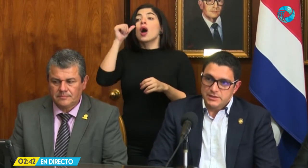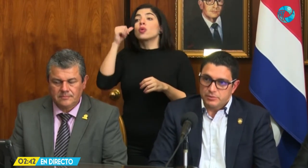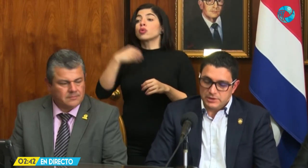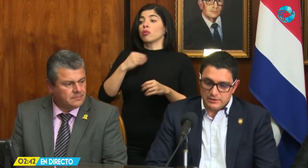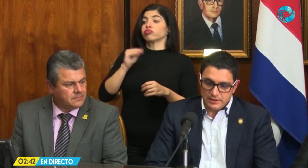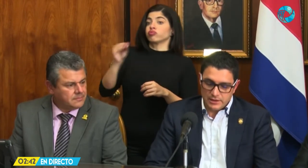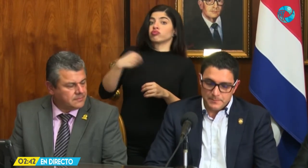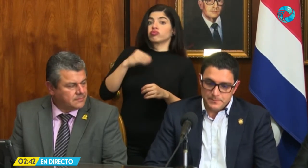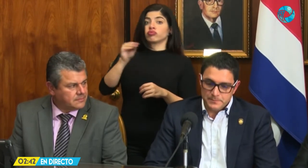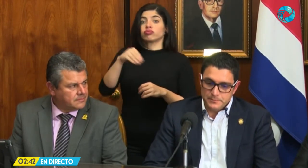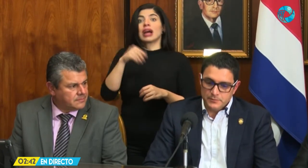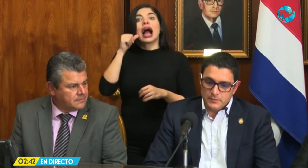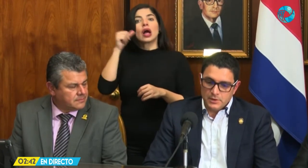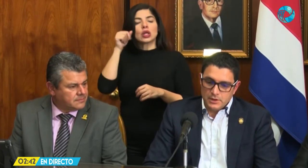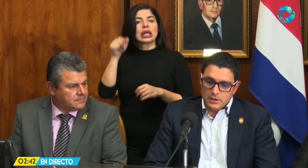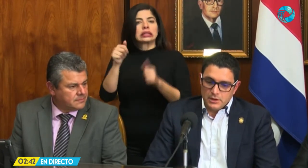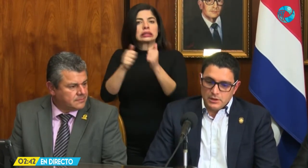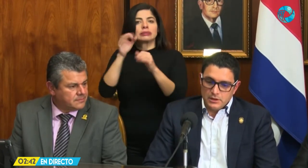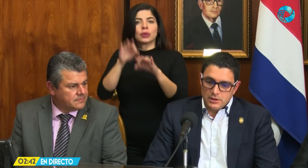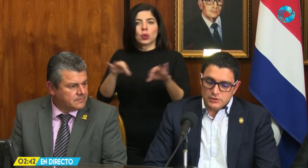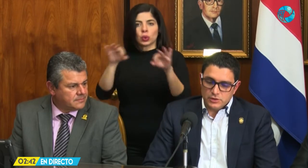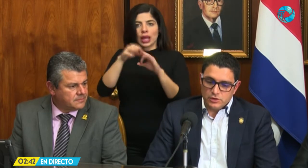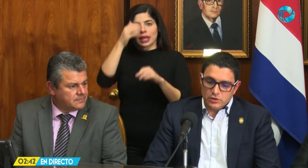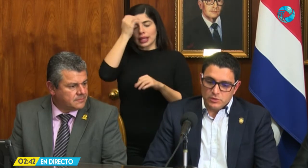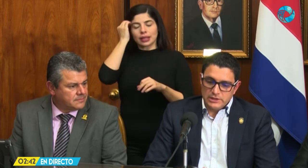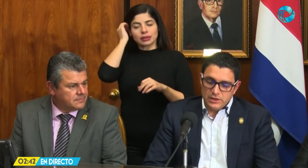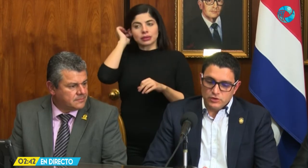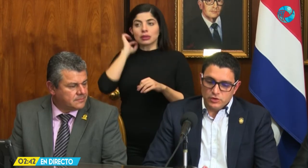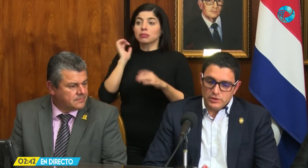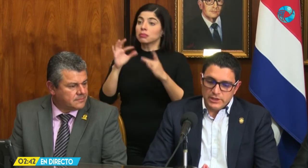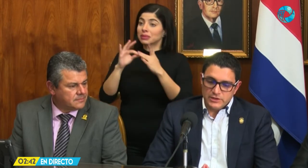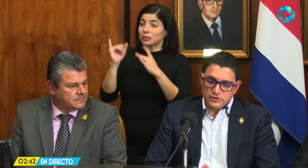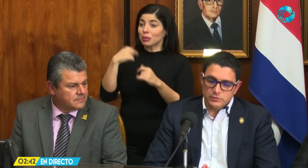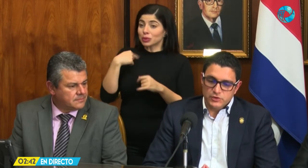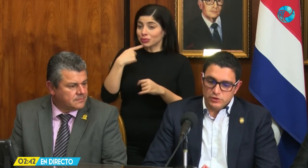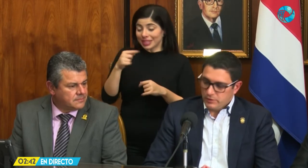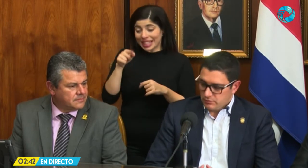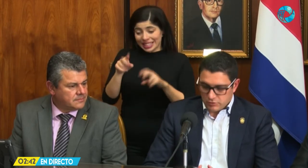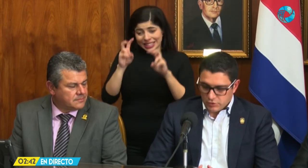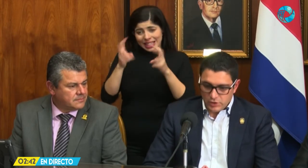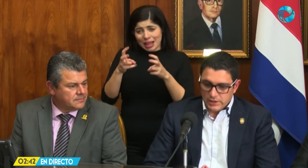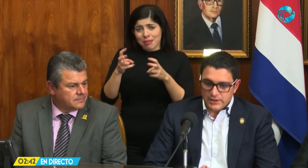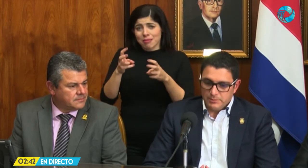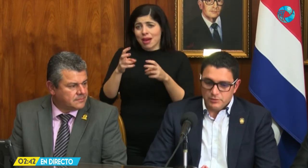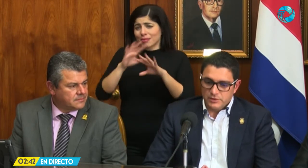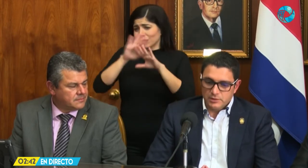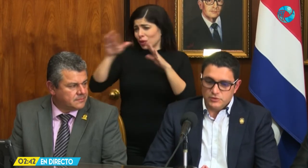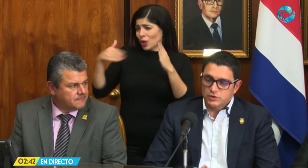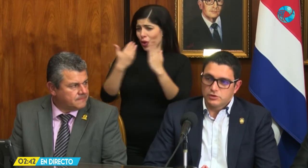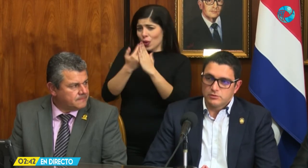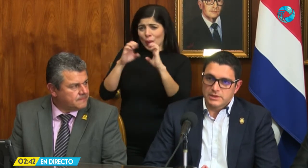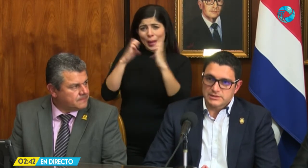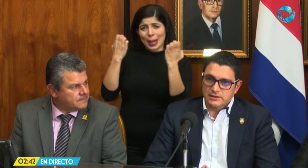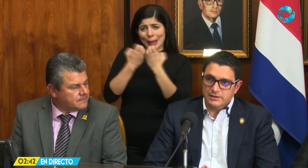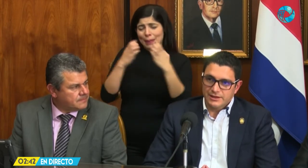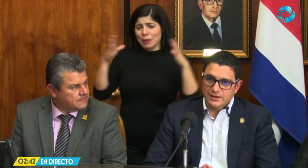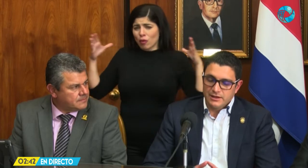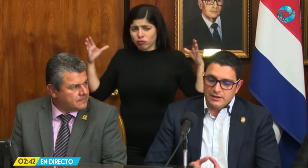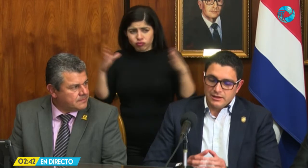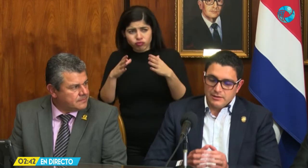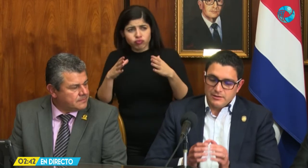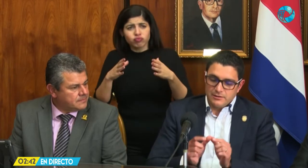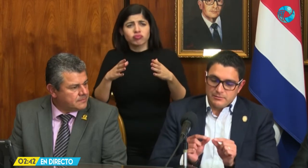más importante acá. Y sobre todo, como les digo, yo en esto hemos sido, bueno, con todo el equipo, hemos sido